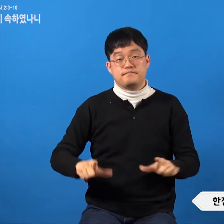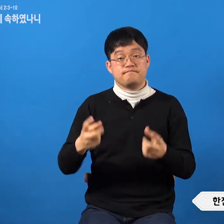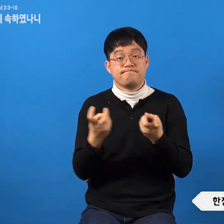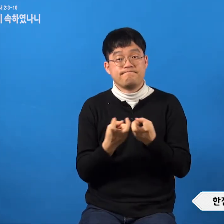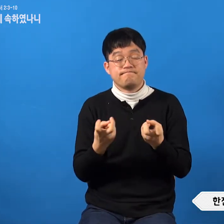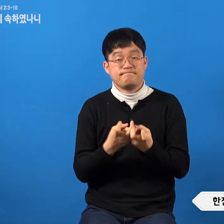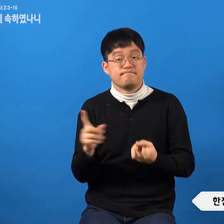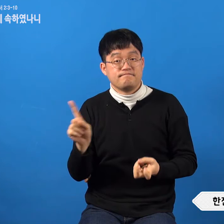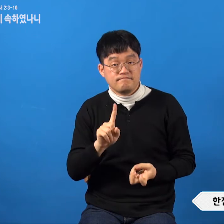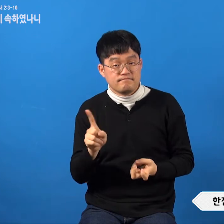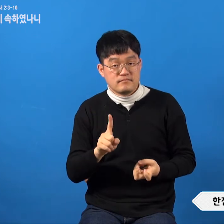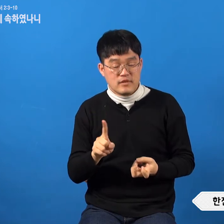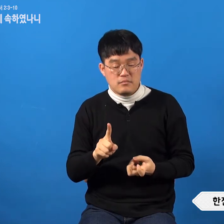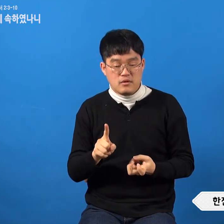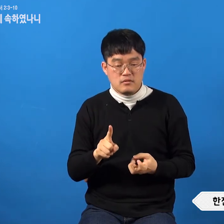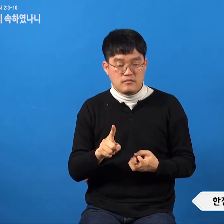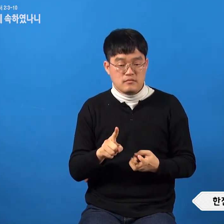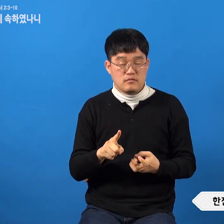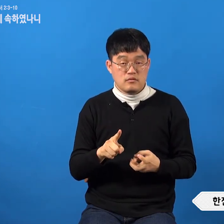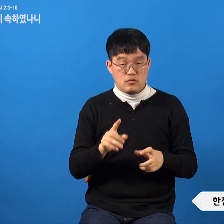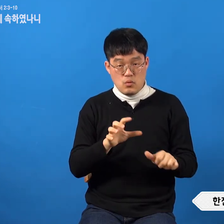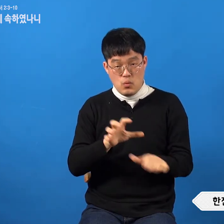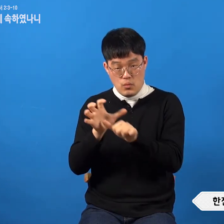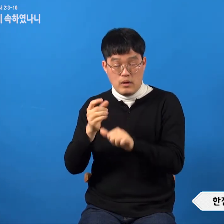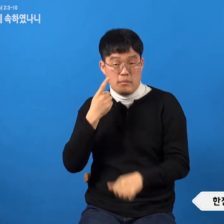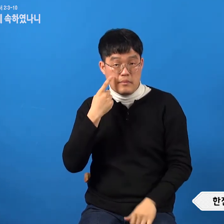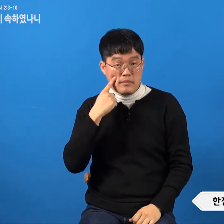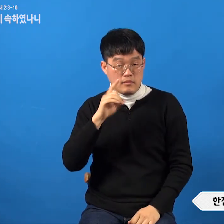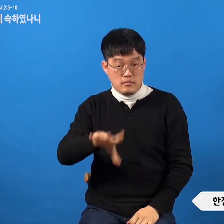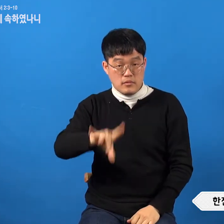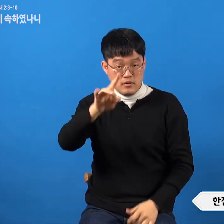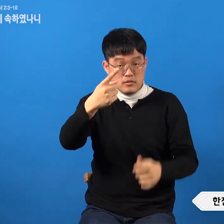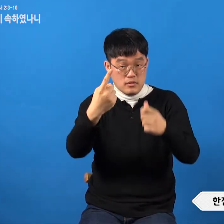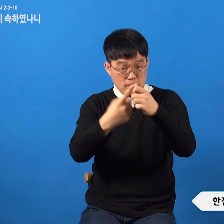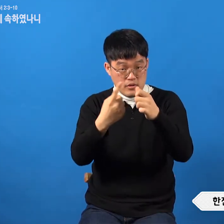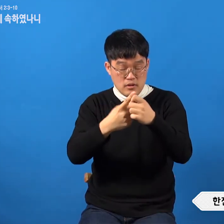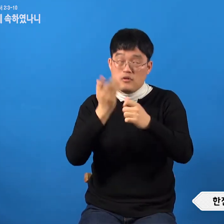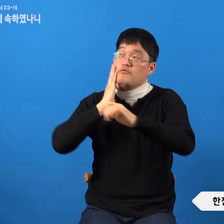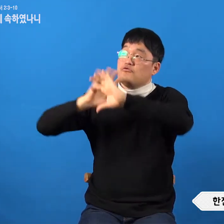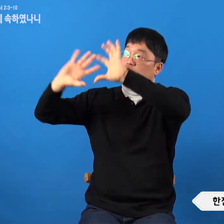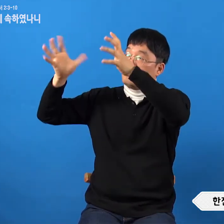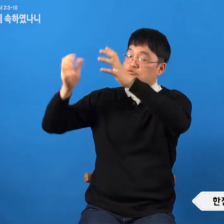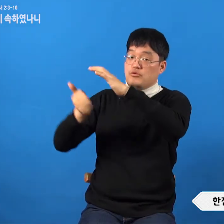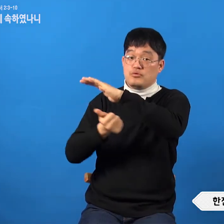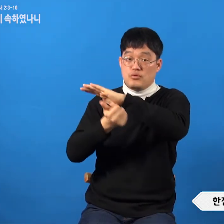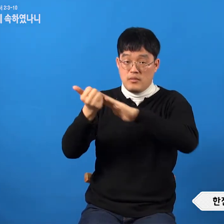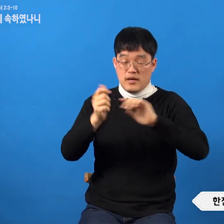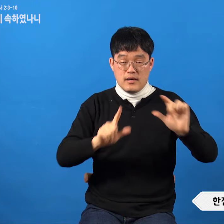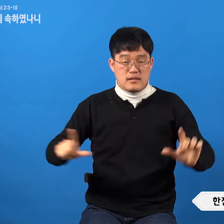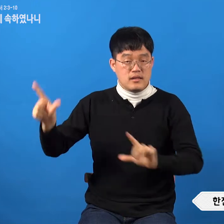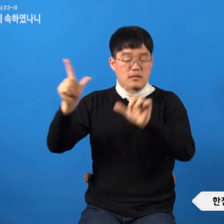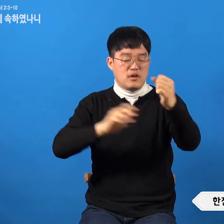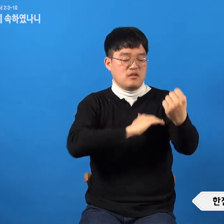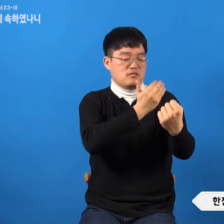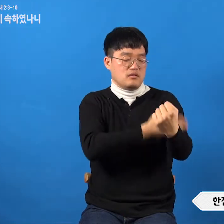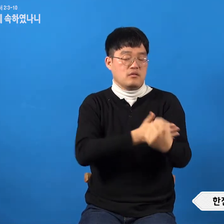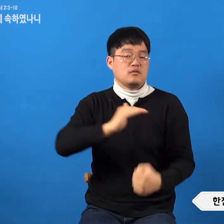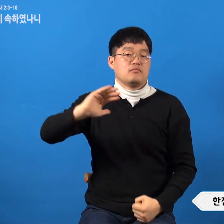좀 해보겠습니다. 첫째는 천국 소망이 삶의 능력이 되도록 해야